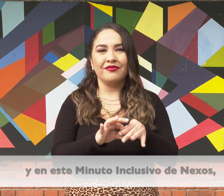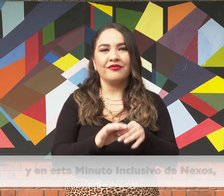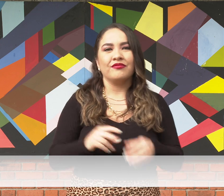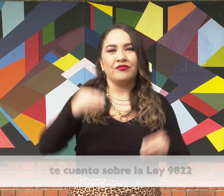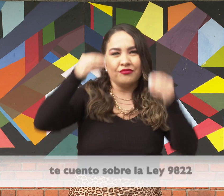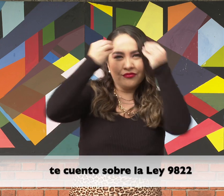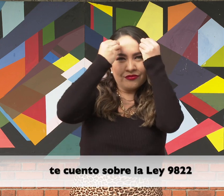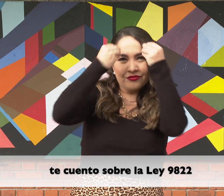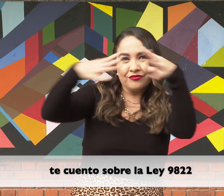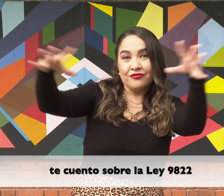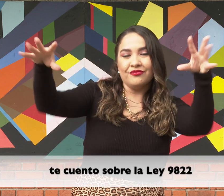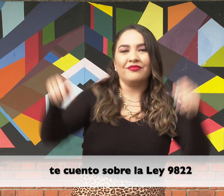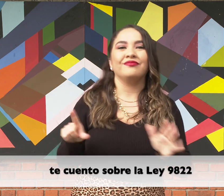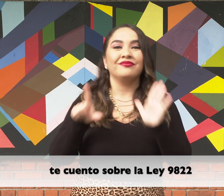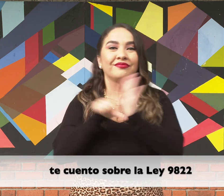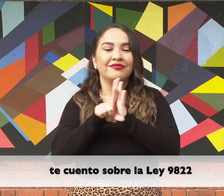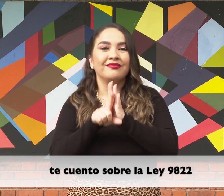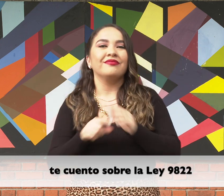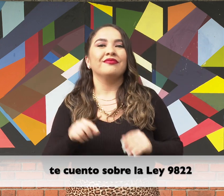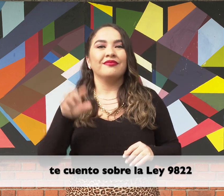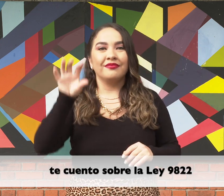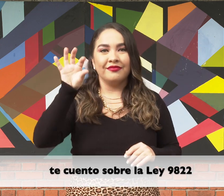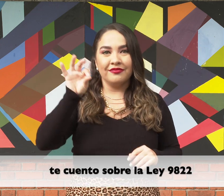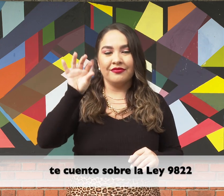te cuento sobre la Ley 9822